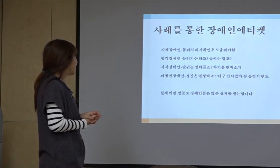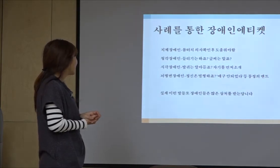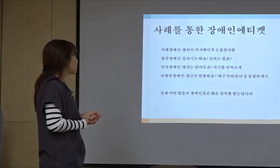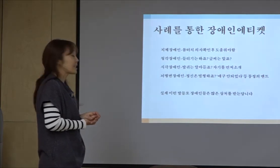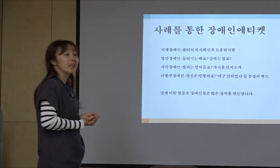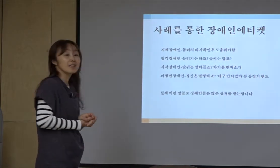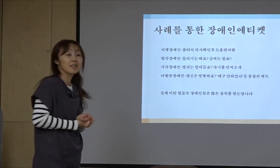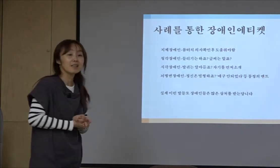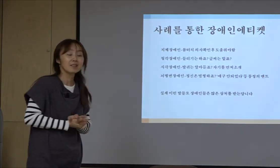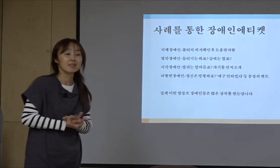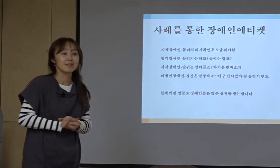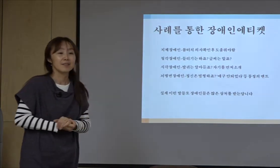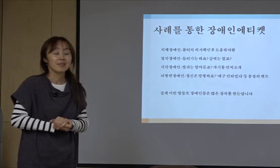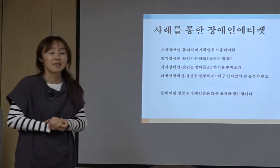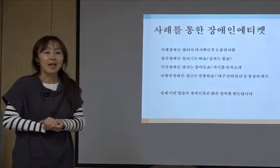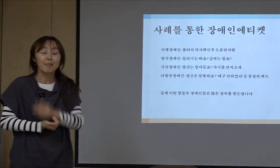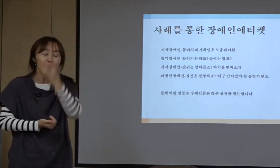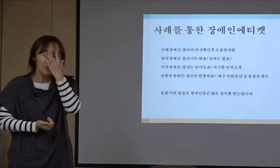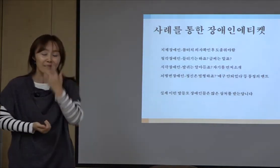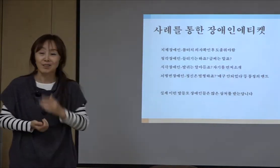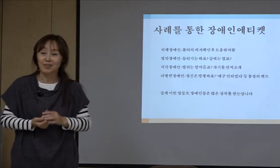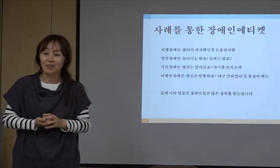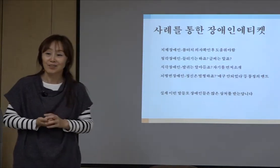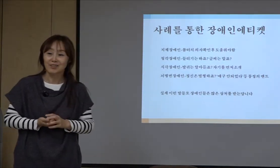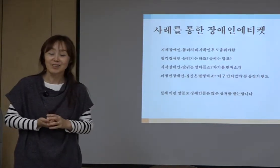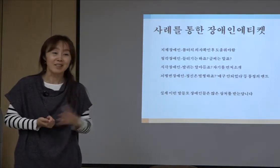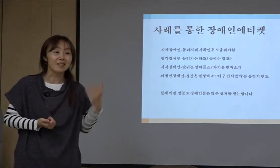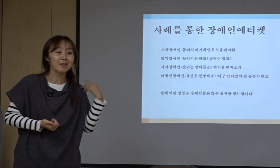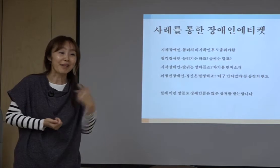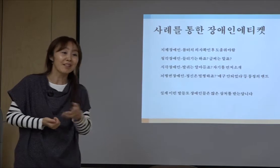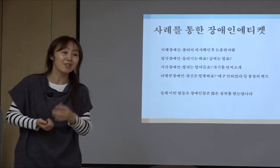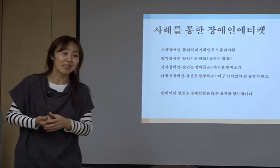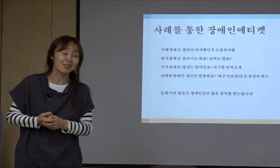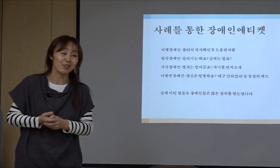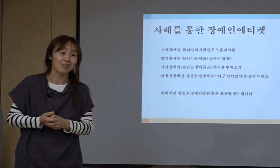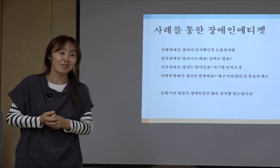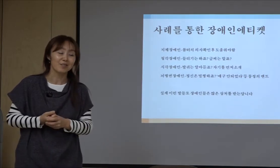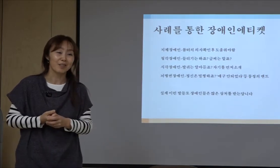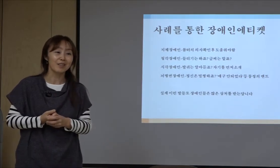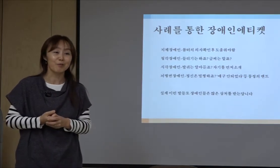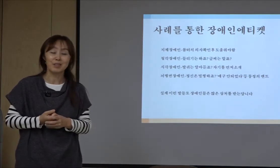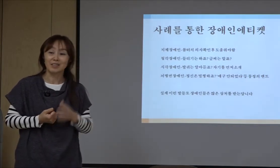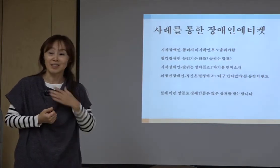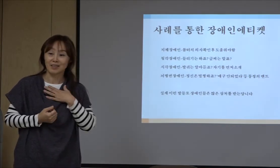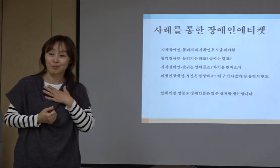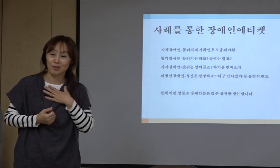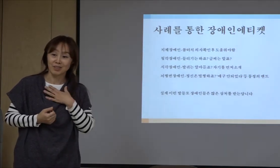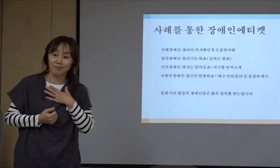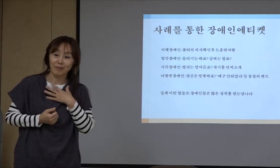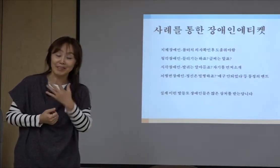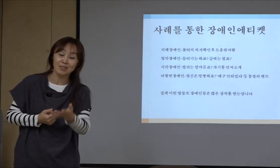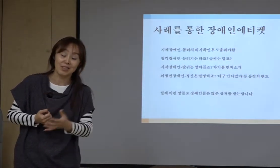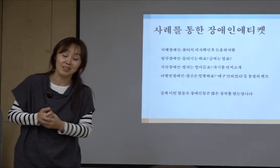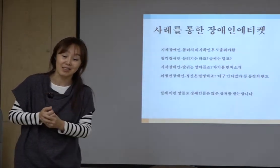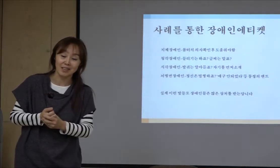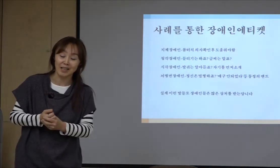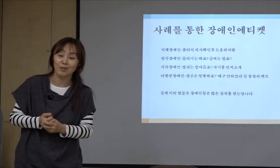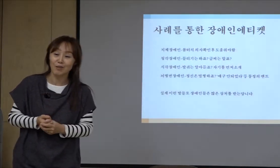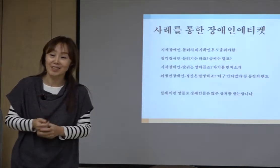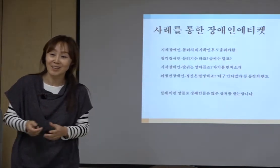그리고 시각장애인들은 안 보이잖아요. 근데 이제 옛날에 만난 적이 있어요. 옛날에 제가 이제 만난 적이 있으니까 가서